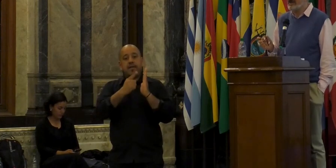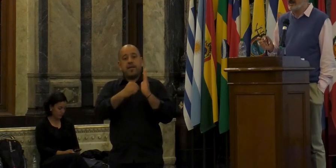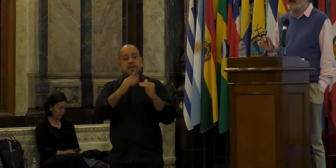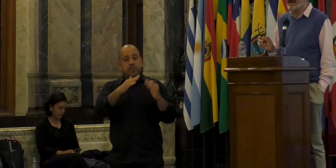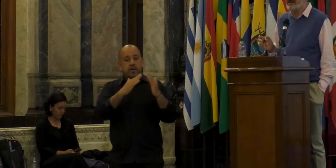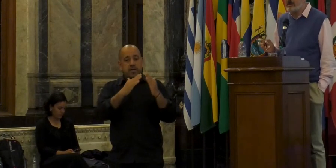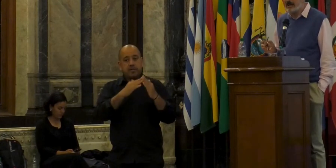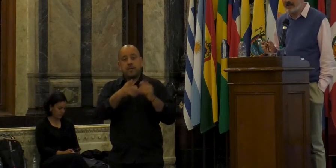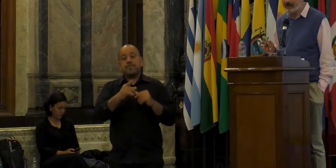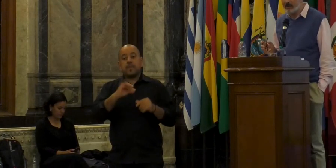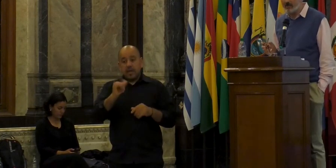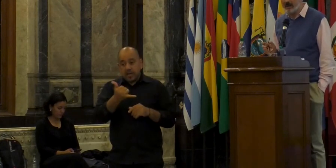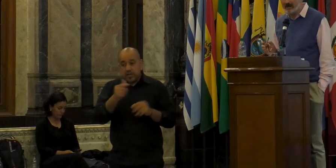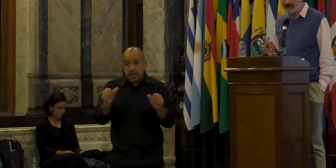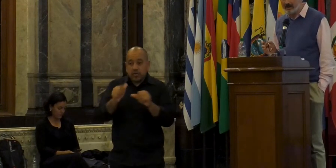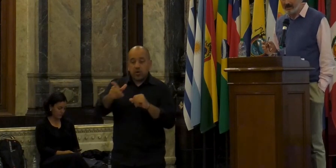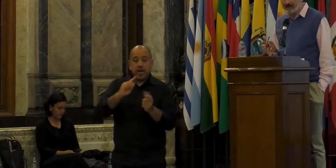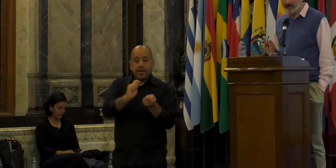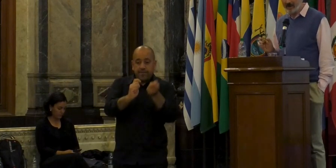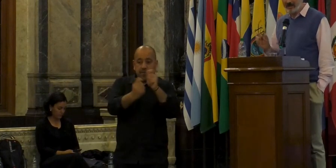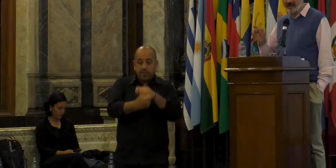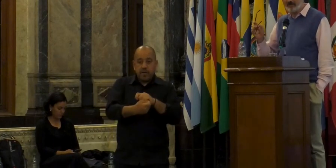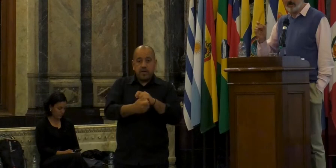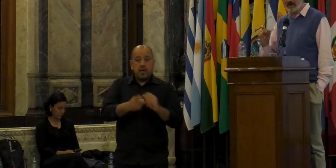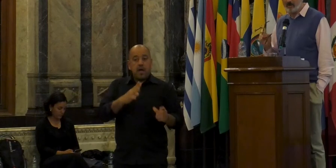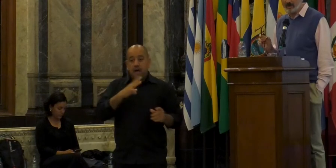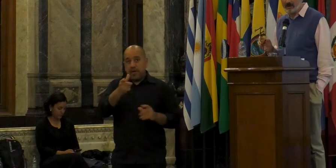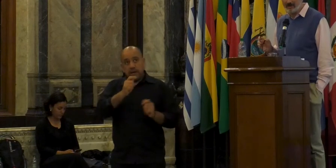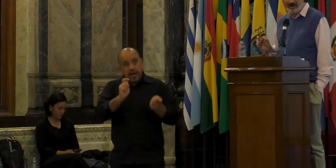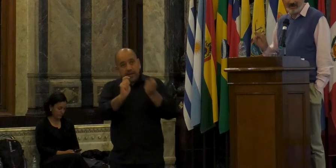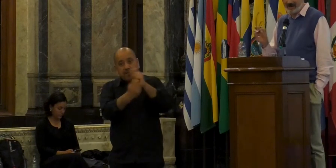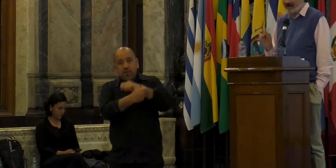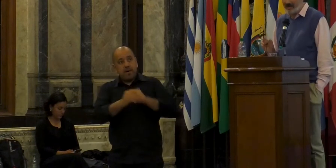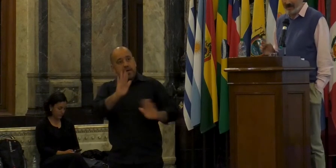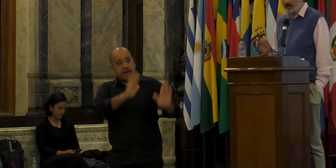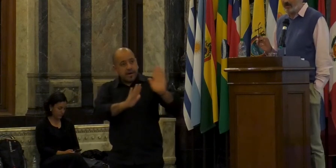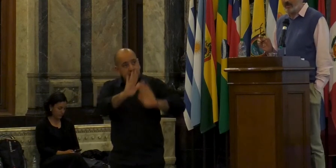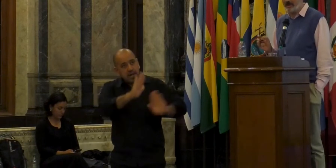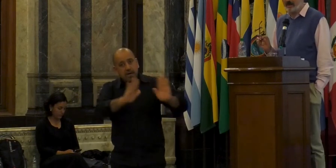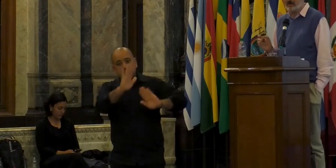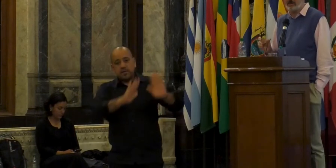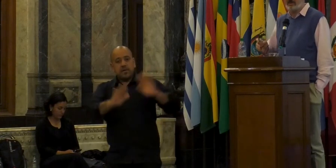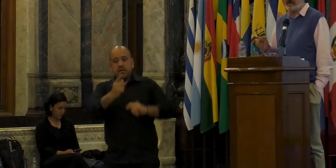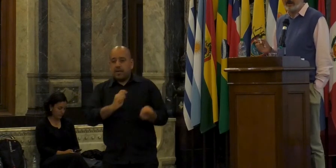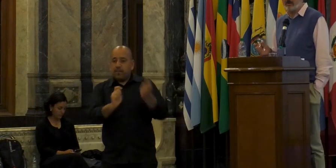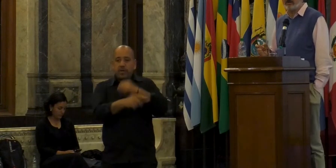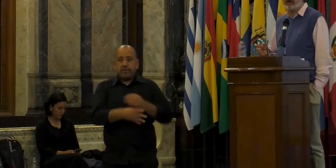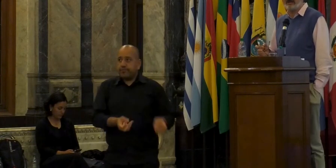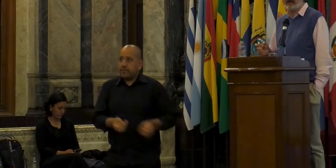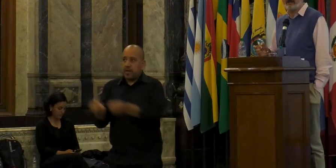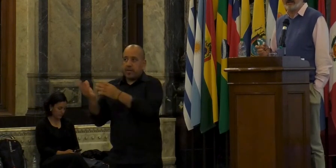piso, te decían, ¿ha hecho ya la reforma? Porque había que reformarlo por dentro, es decir, había que cambiar todo el mobiliario. O sea, todo el